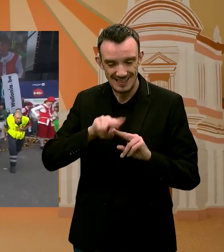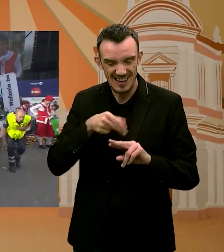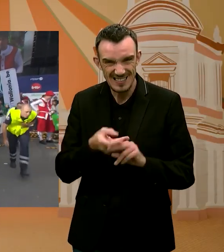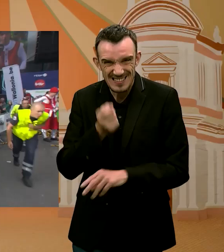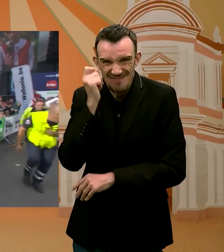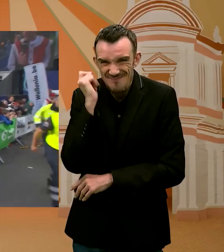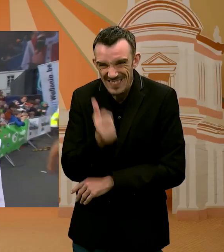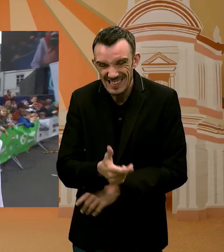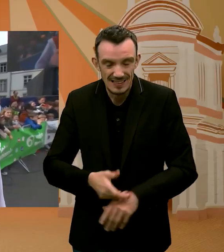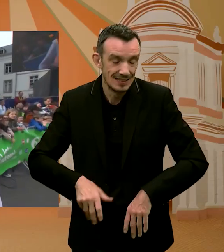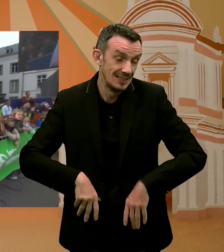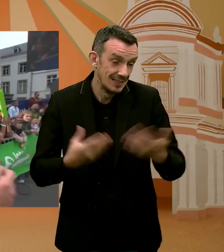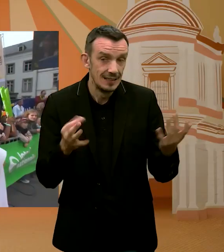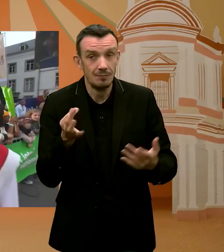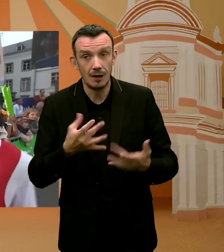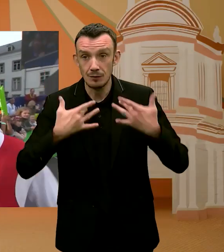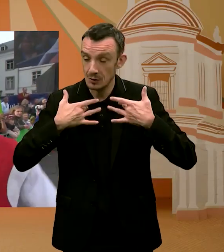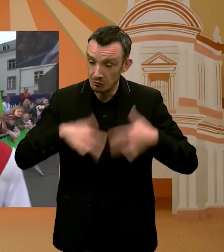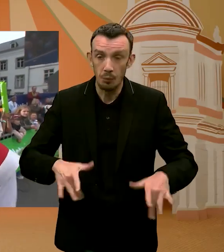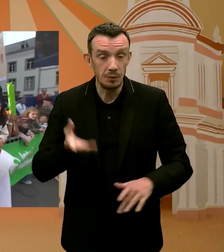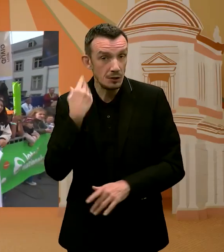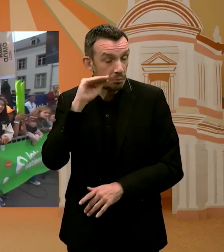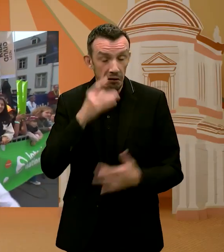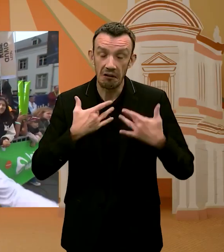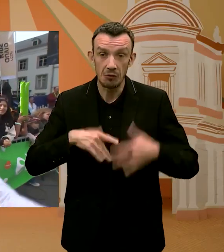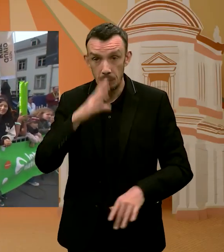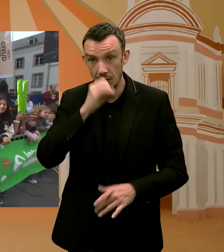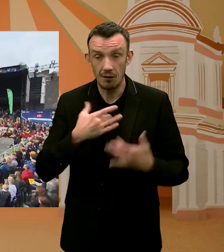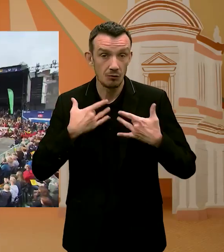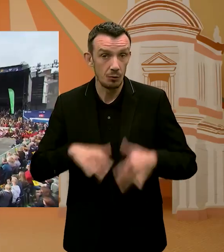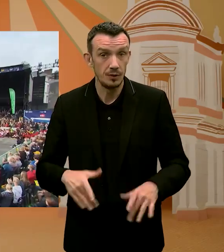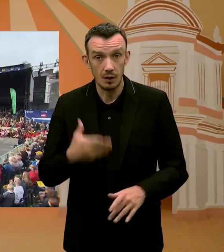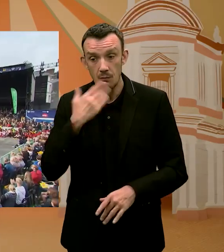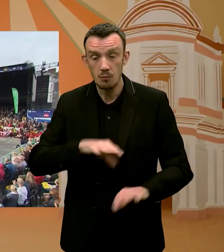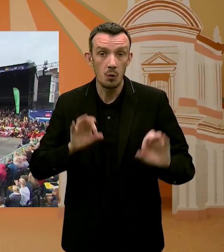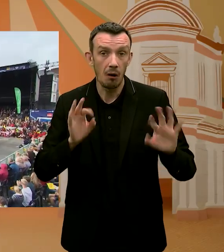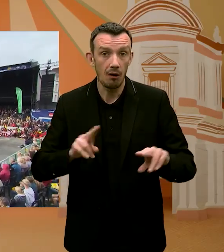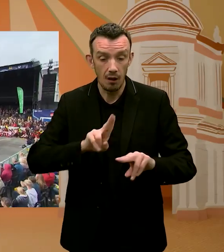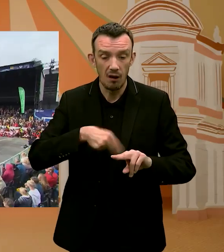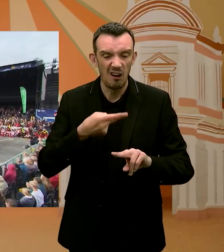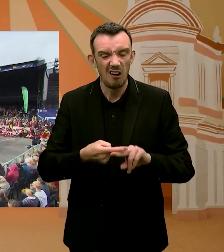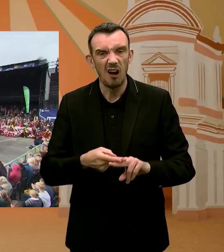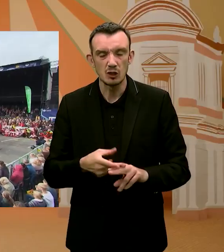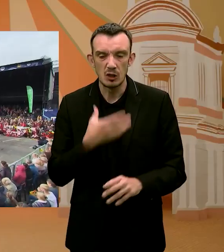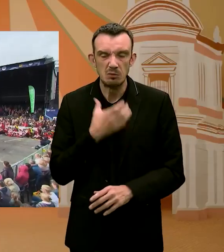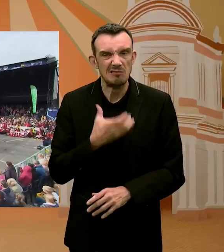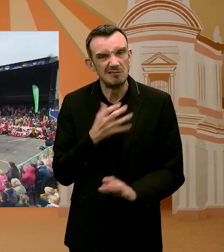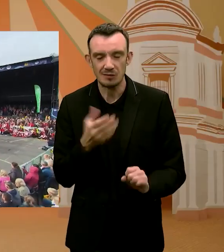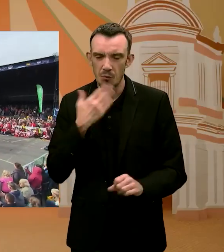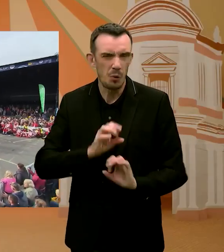chasses d'argent, je m'en fous, c'est juste un trophée pour te dire que t'as perdu, donc je préfère rien avoir qu'avoir les chasses d'argent, honnêtement. Un peu frustré de la façon dont le combat s'est déroulé